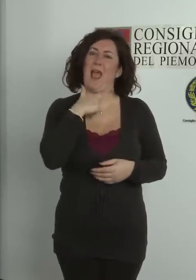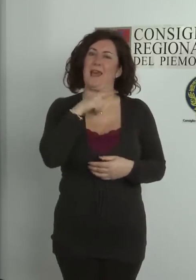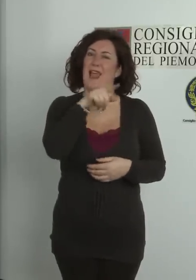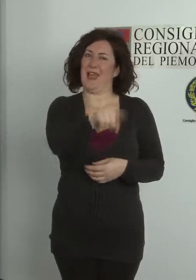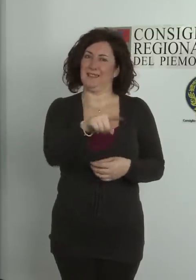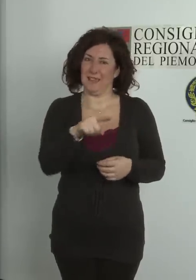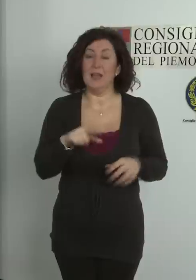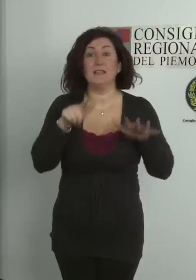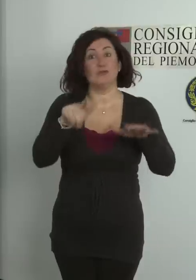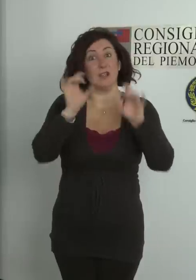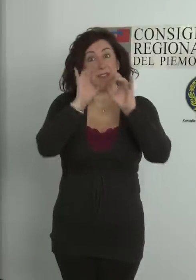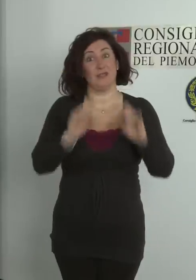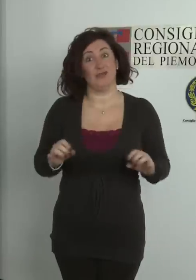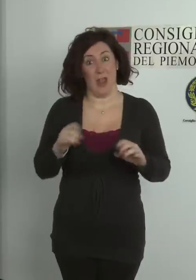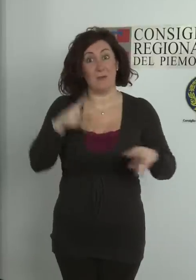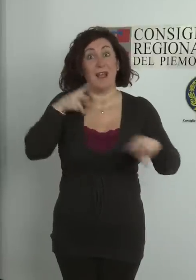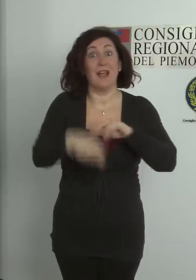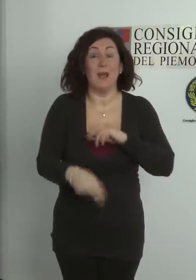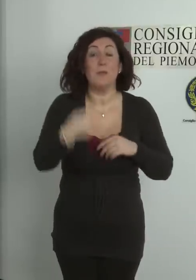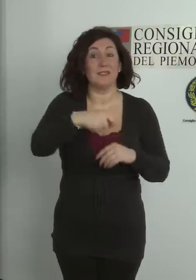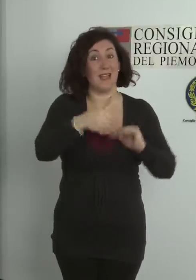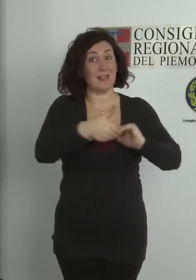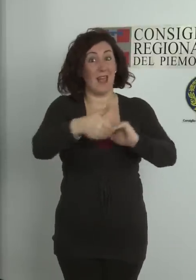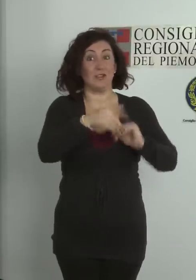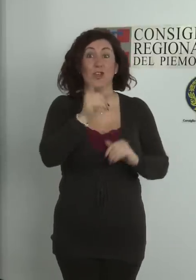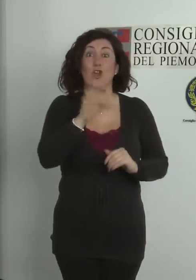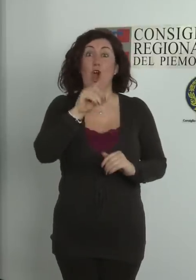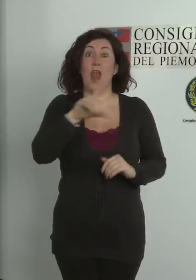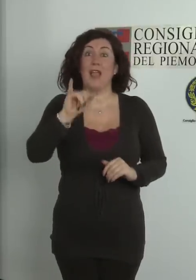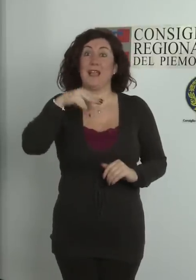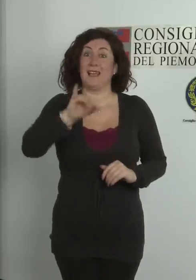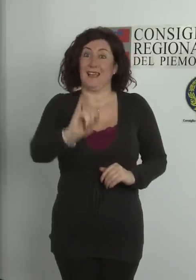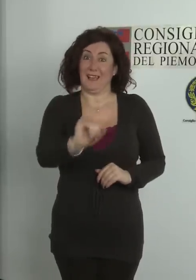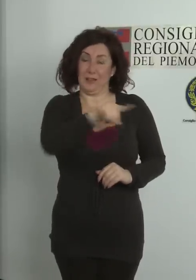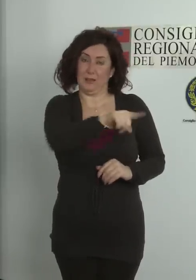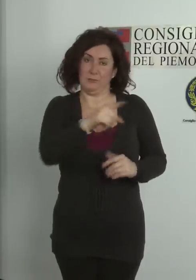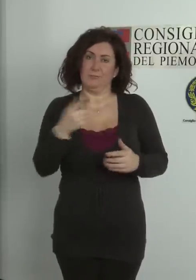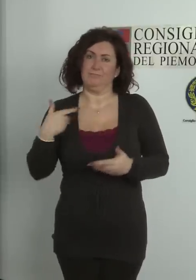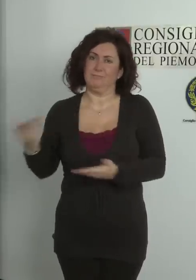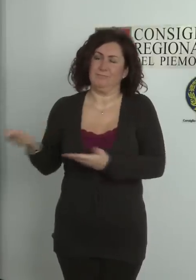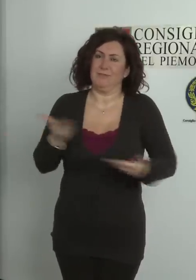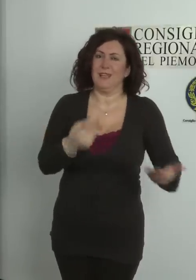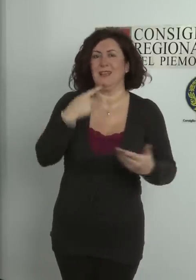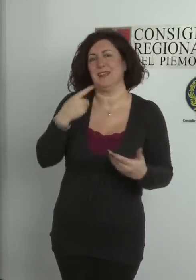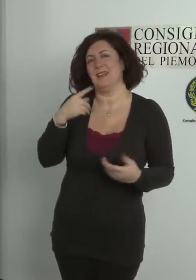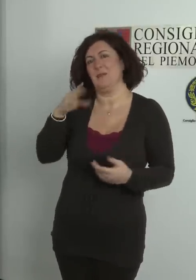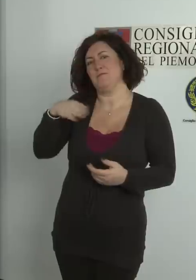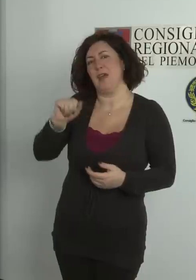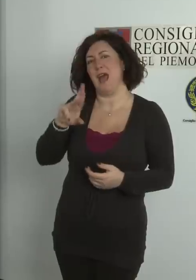presidente dell'associazione francesco bollini introdotto dal direttore della comunicazione dell'assemblea regionale rita marchiori ne ha illustrato contenuti